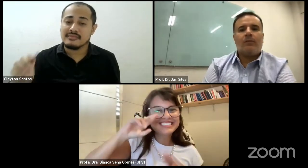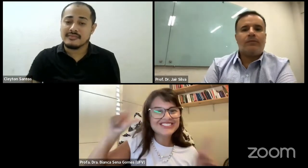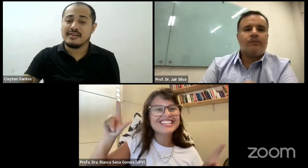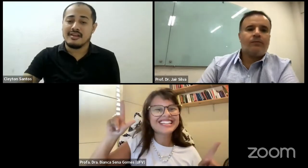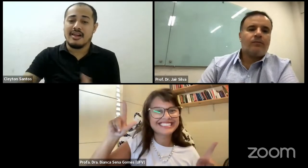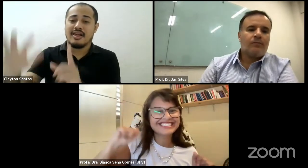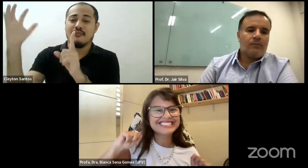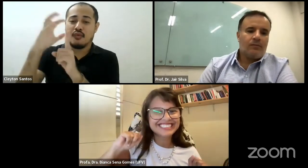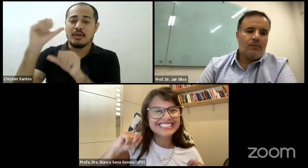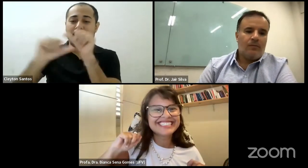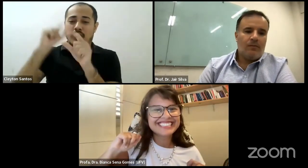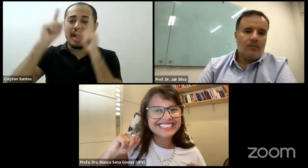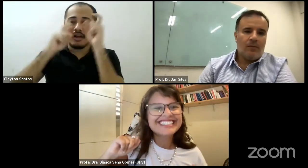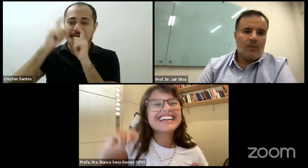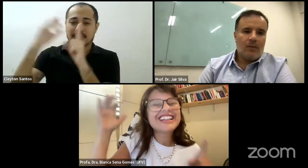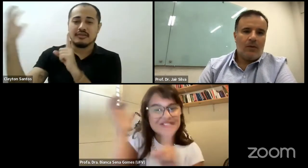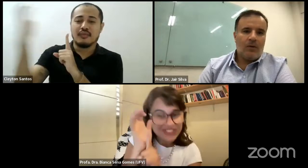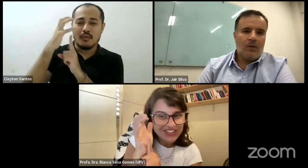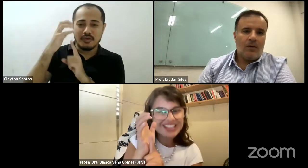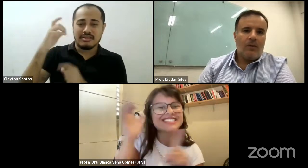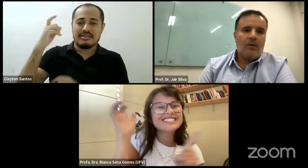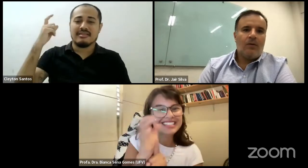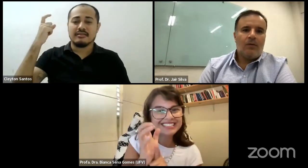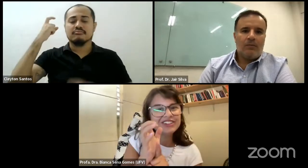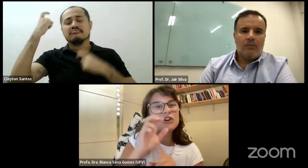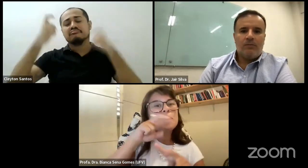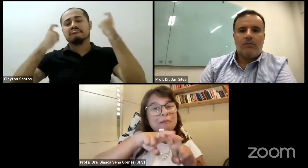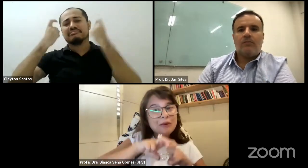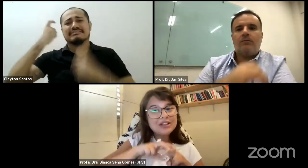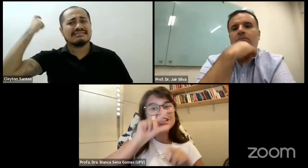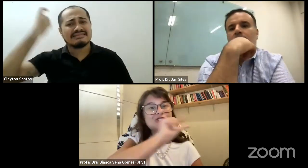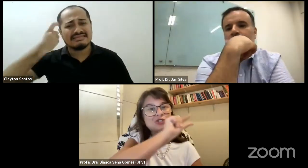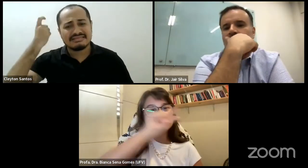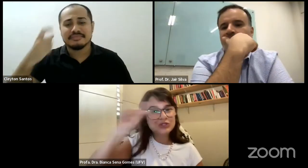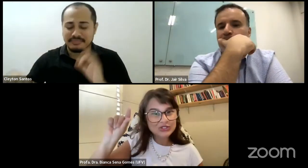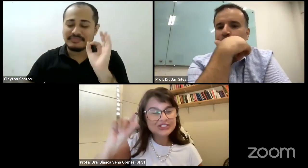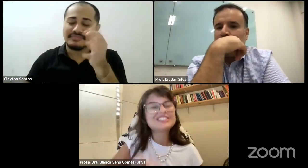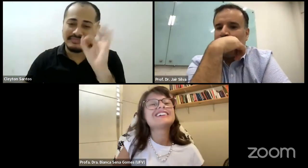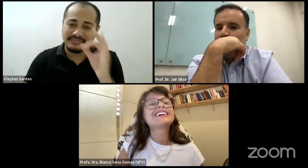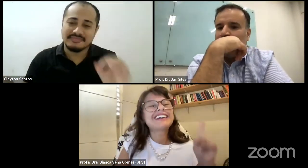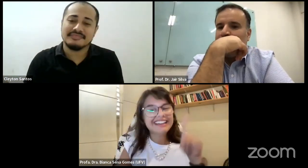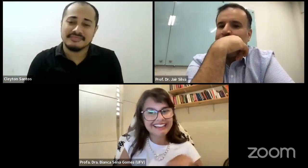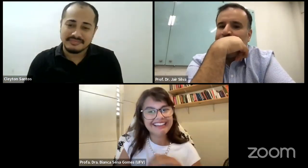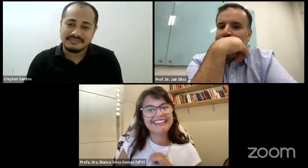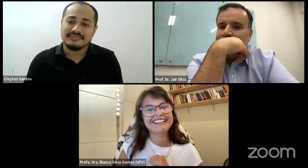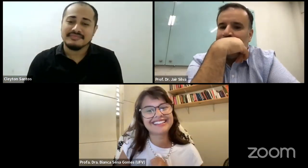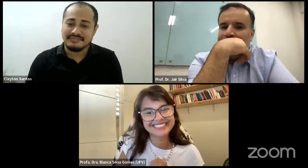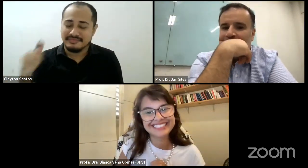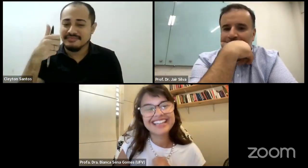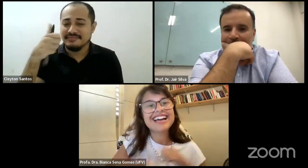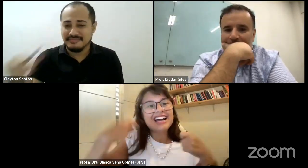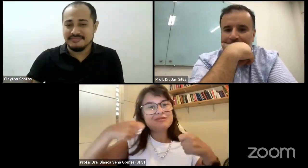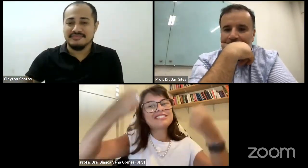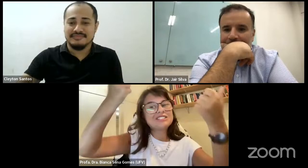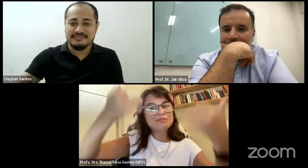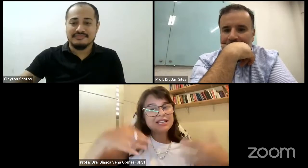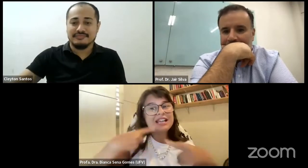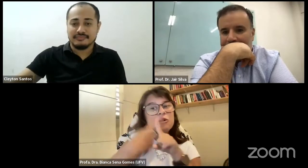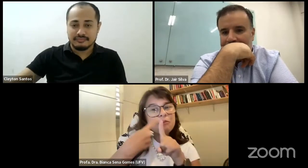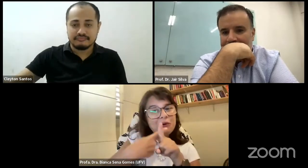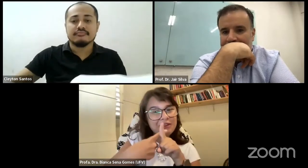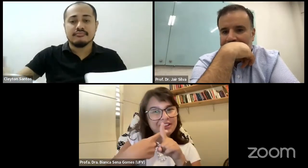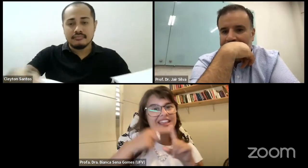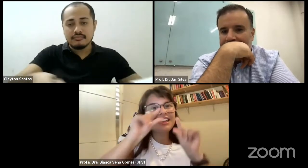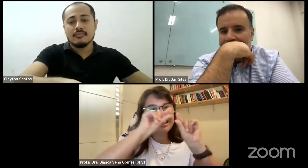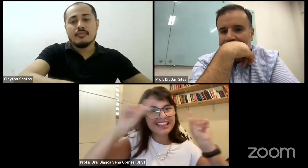Então, houve expressão, sabe? Sim, eu tenho que colocar aqui. Ela tem influência, né? Porque a expressão fica